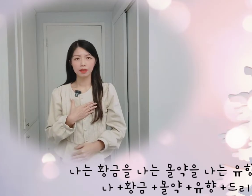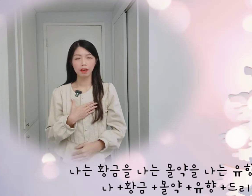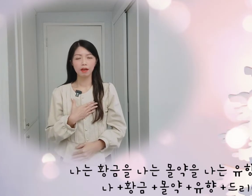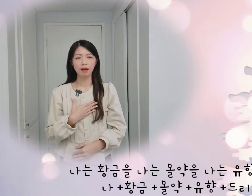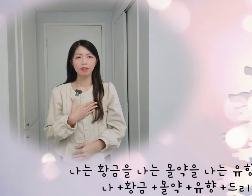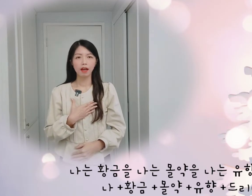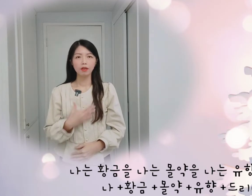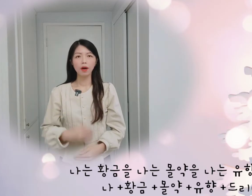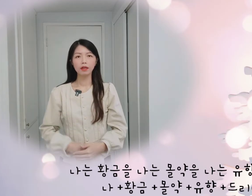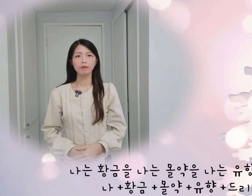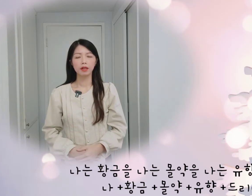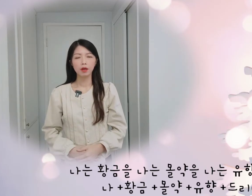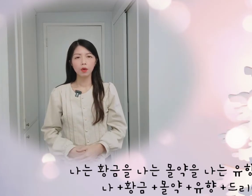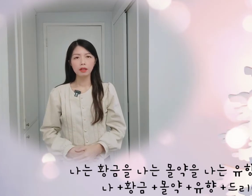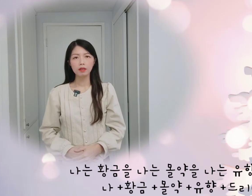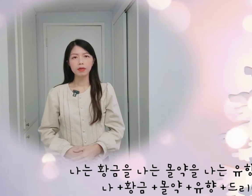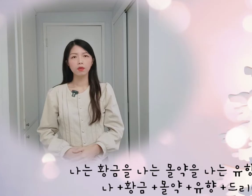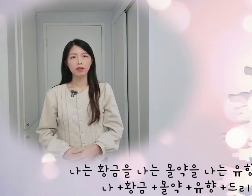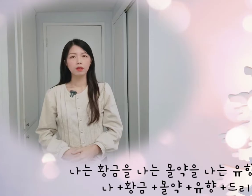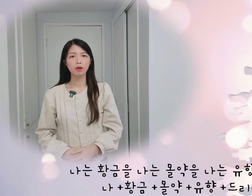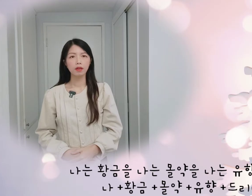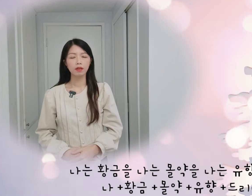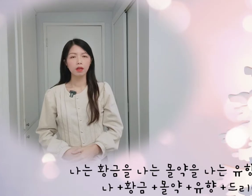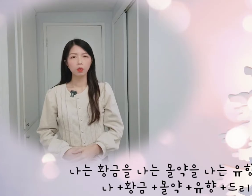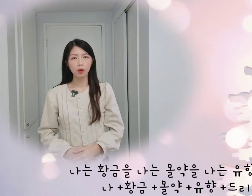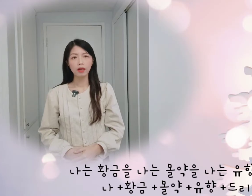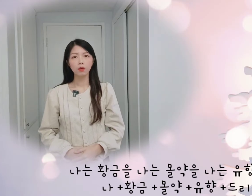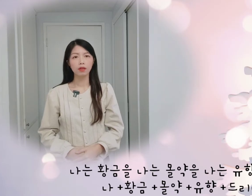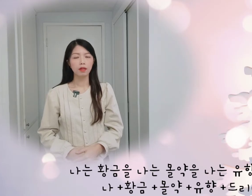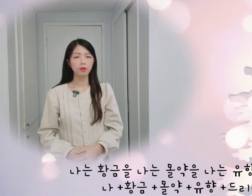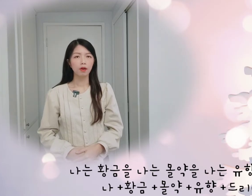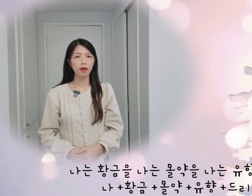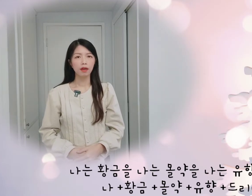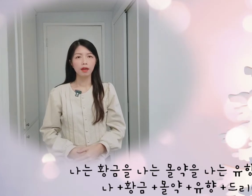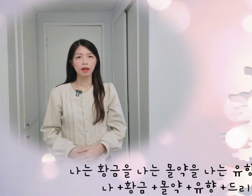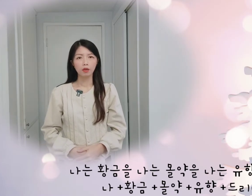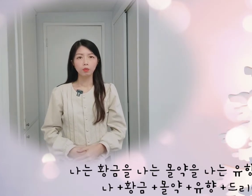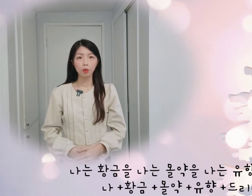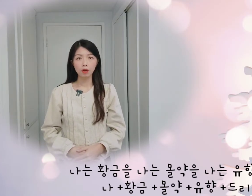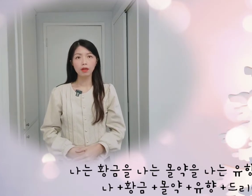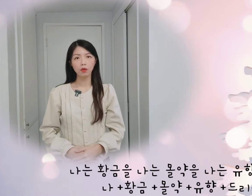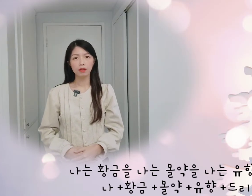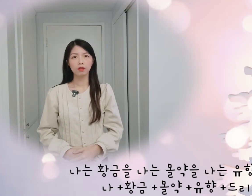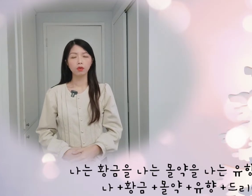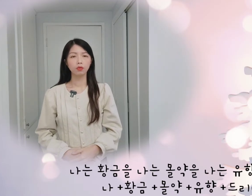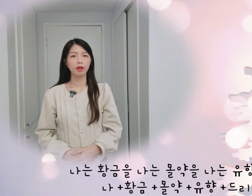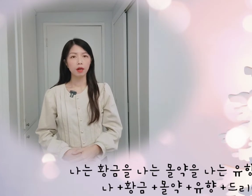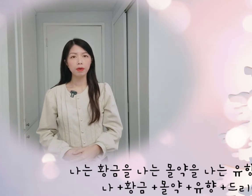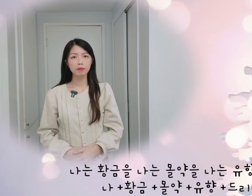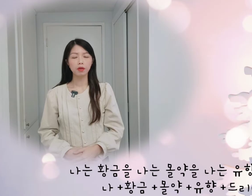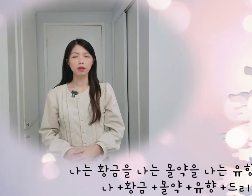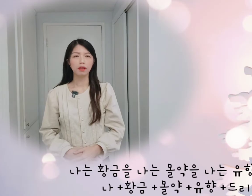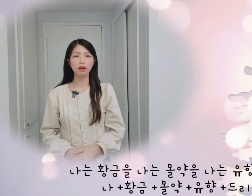수어가 됩니다. 나는 황금을, 황금이라고 하는 뜻의 수어는 노랑이라고 하는 뜻의 수어에 그리고 보석이라고 하는 뜻의 수어 두